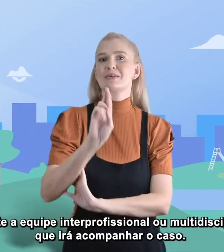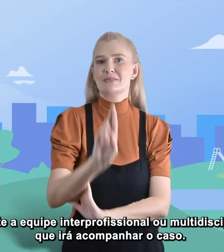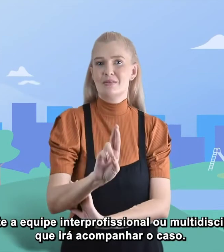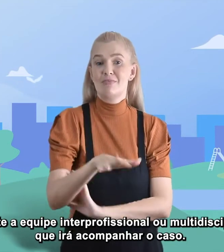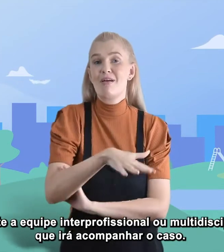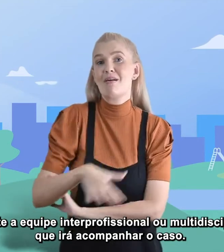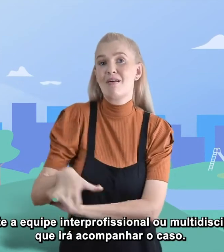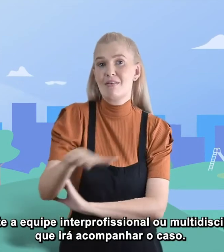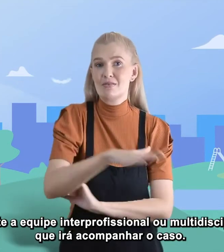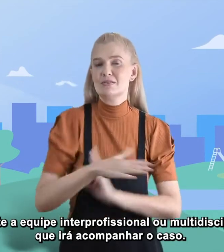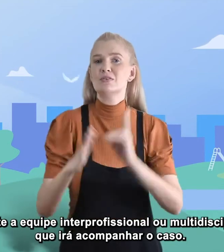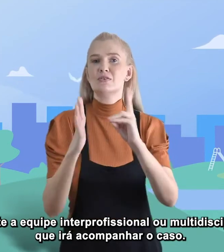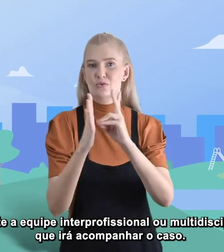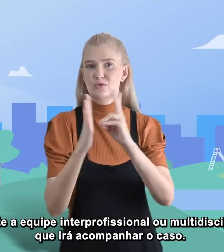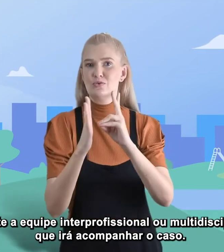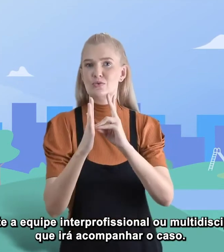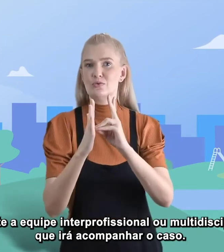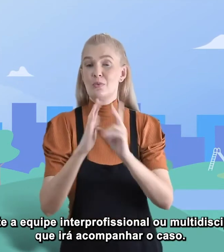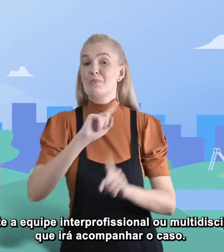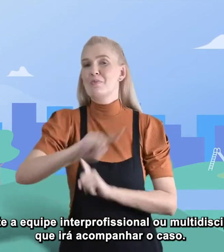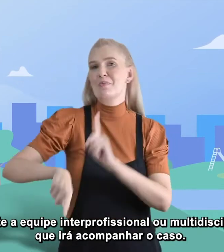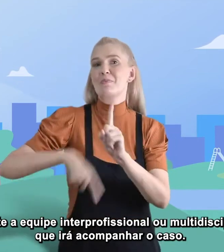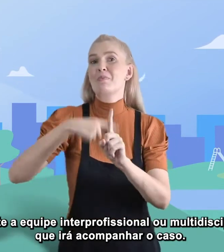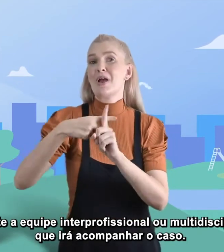multidisciplinar, que irá acompanhar o caso.